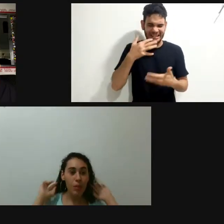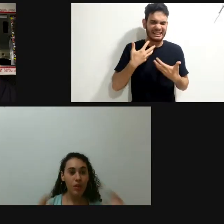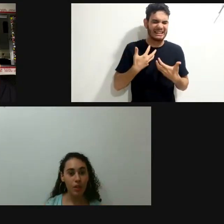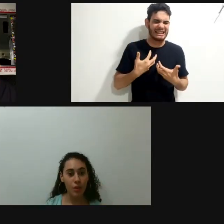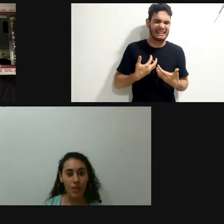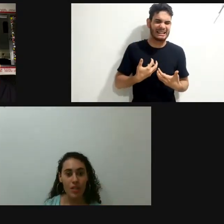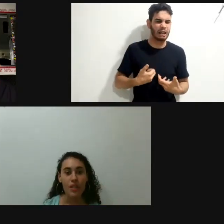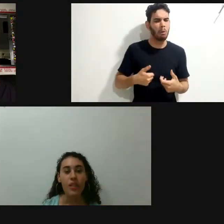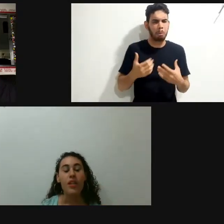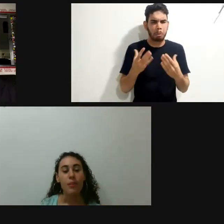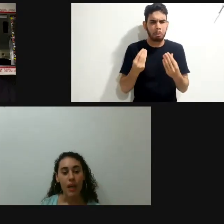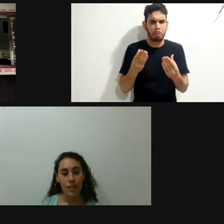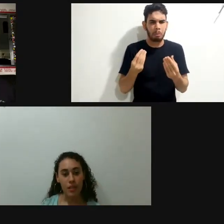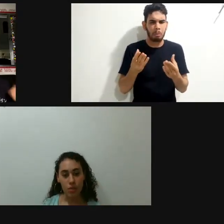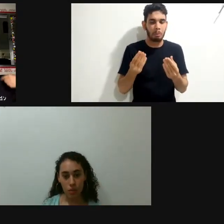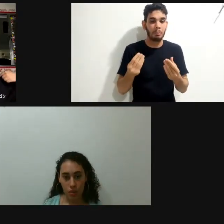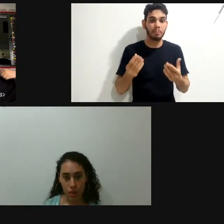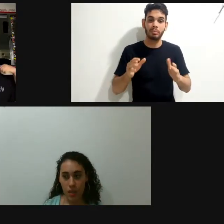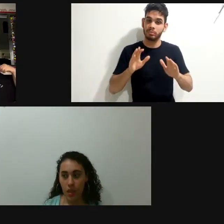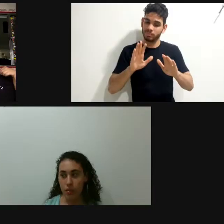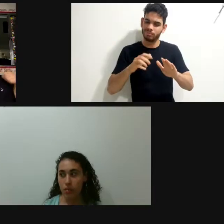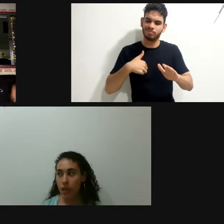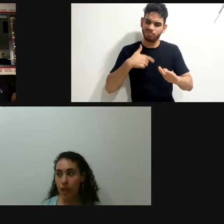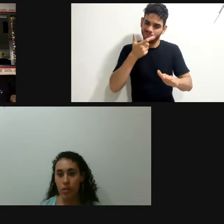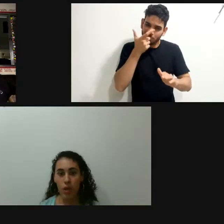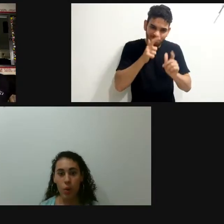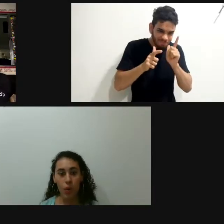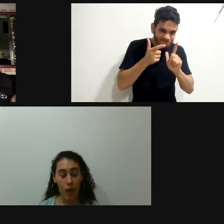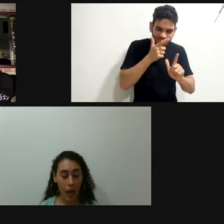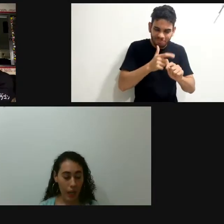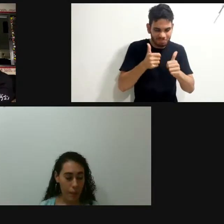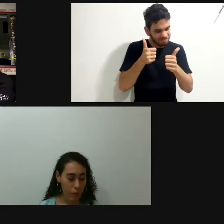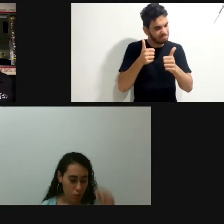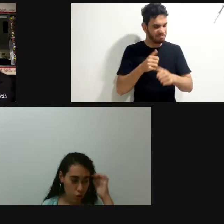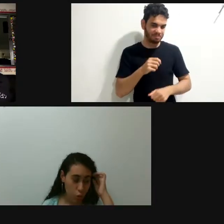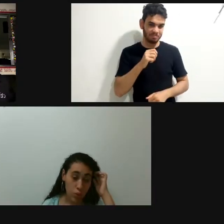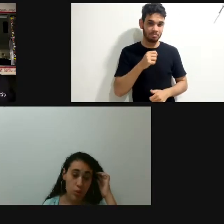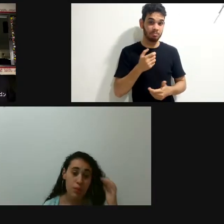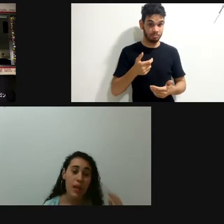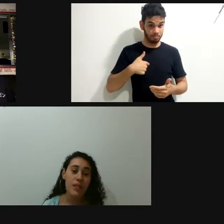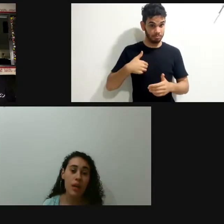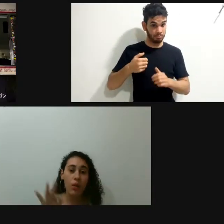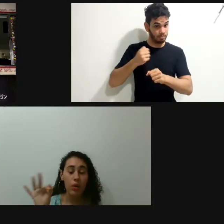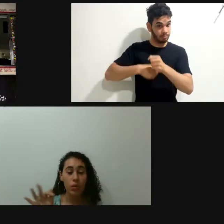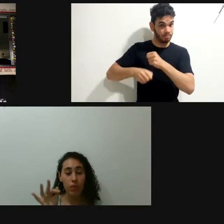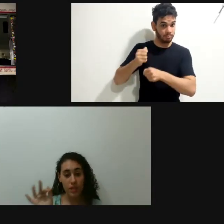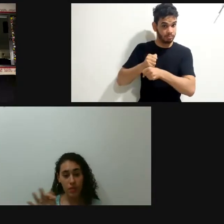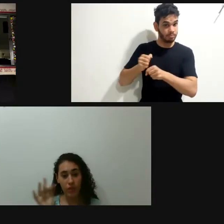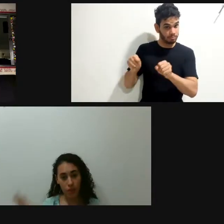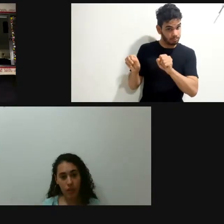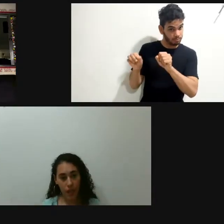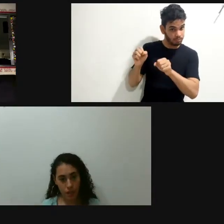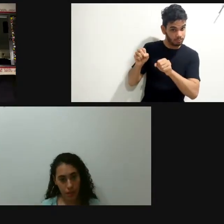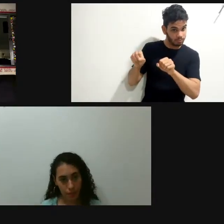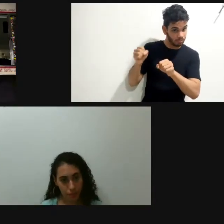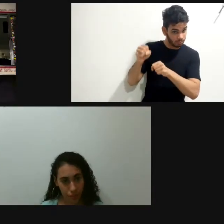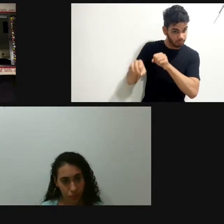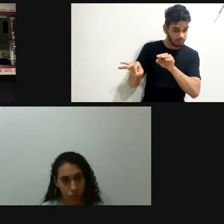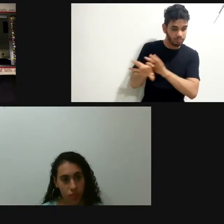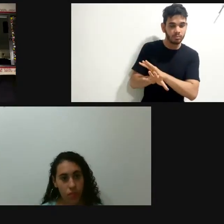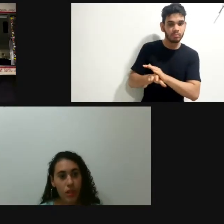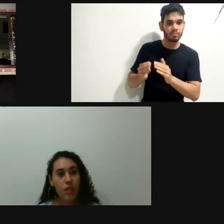é muita coisa, mas que eu estou conciliando. No caso, eu acabei os estudos, mas agora eu estou fazendo faculdade.